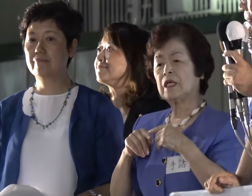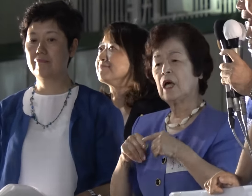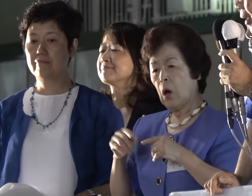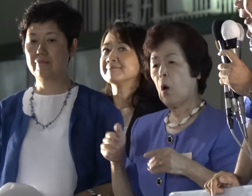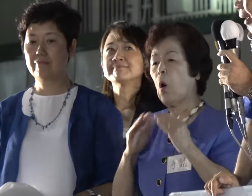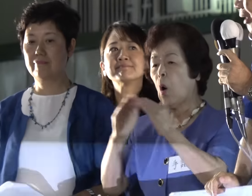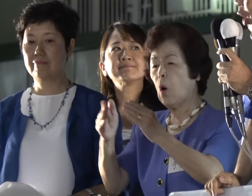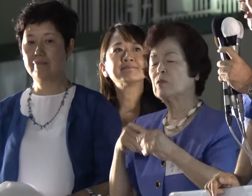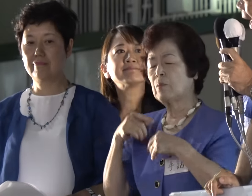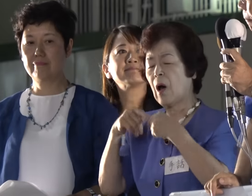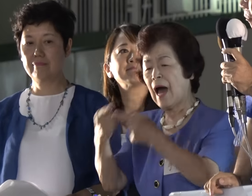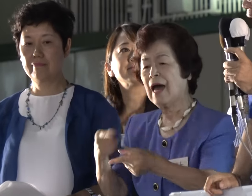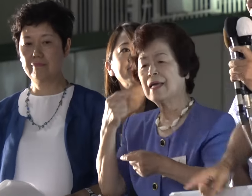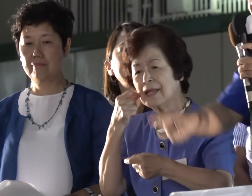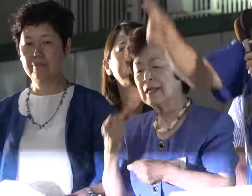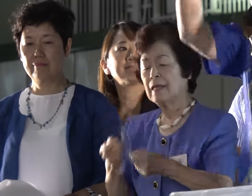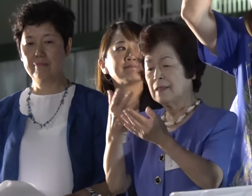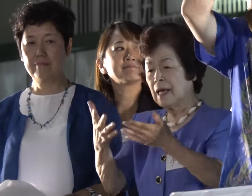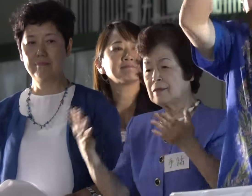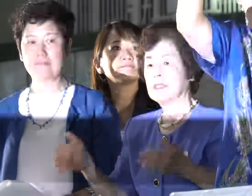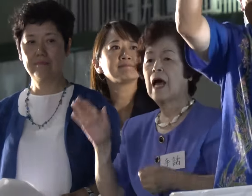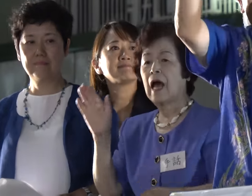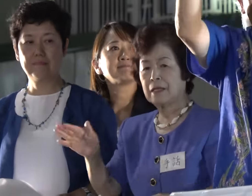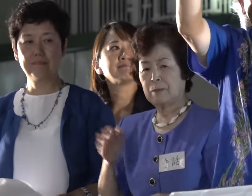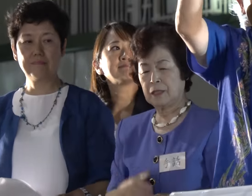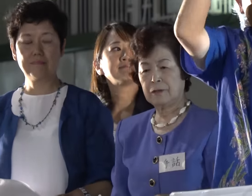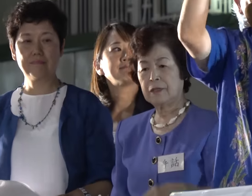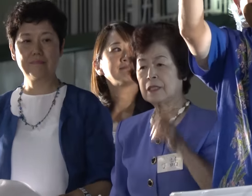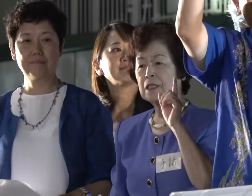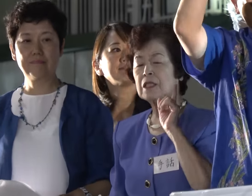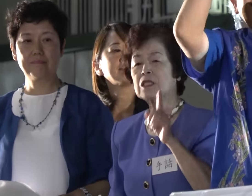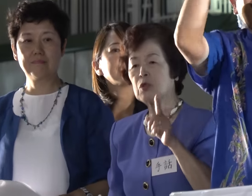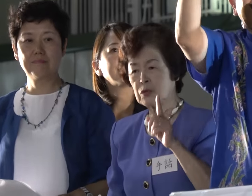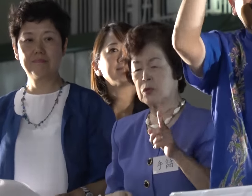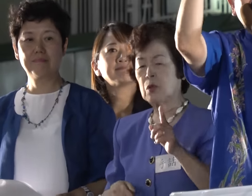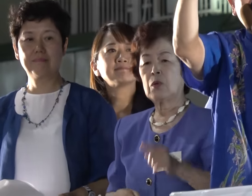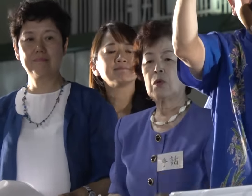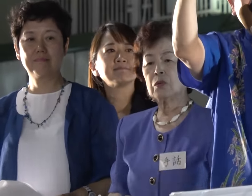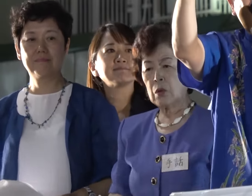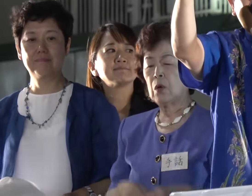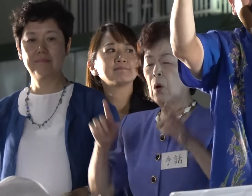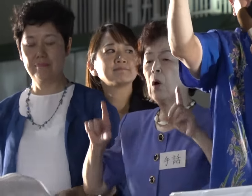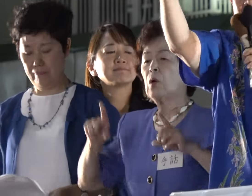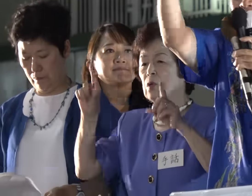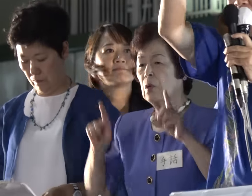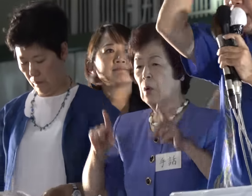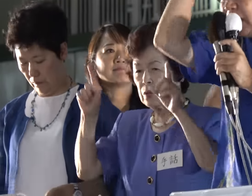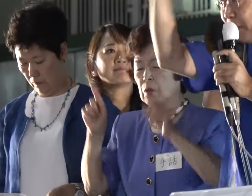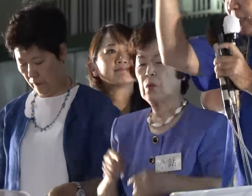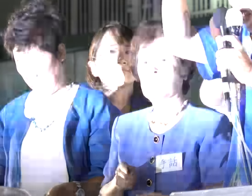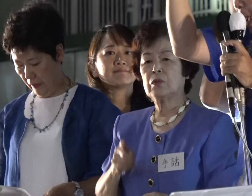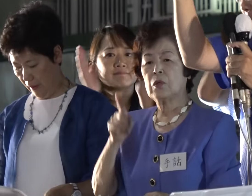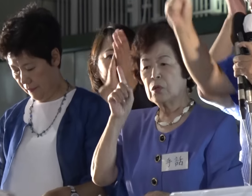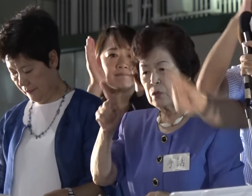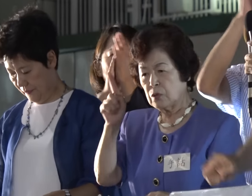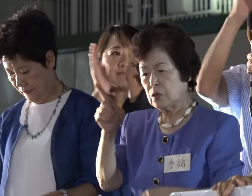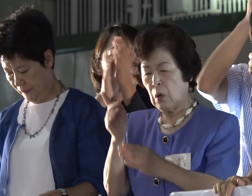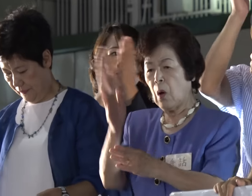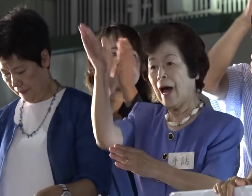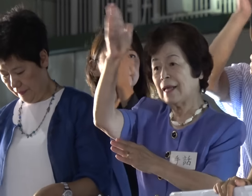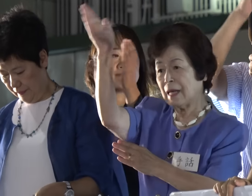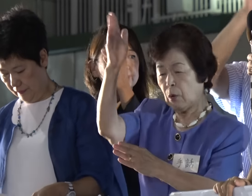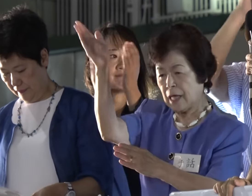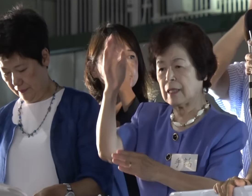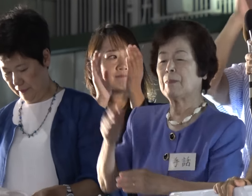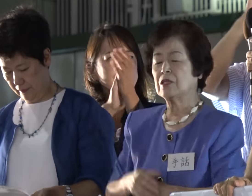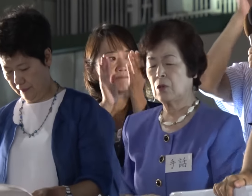った、そして一つの旗、東京非核都市宣言の旗が立ちました。